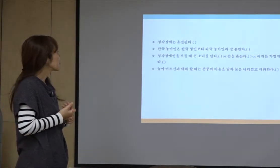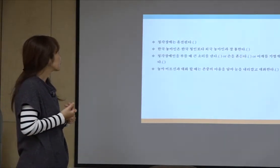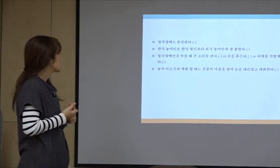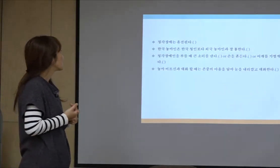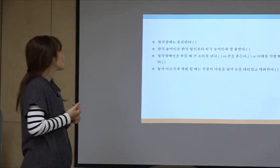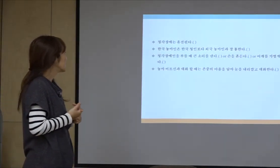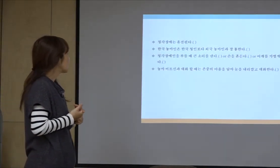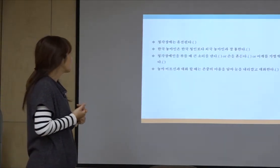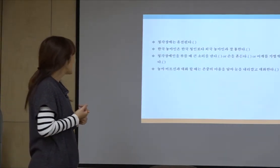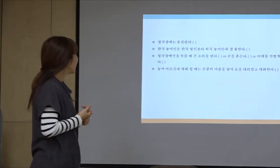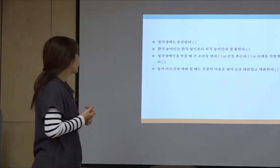그런 것들 때문에